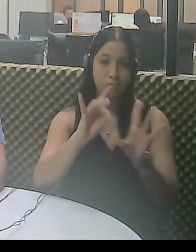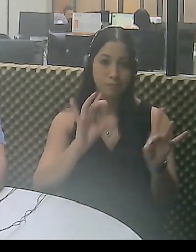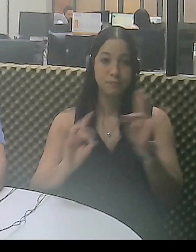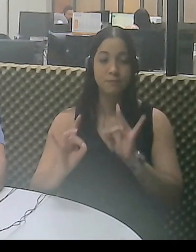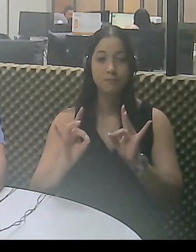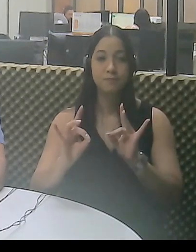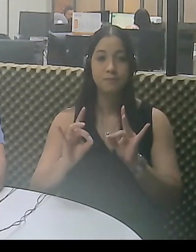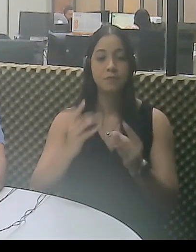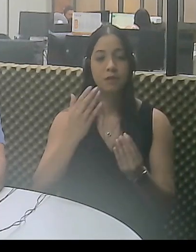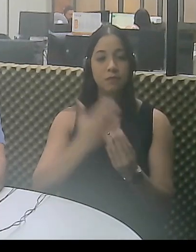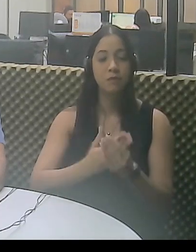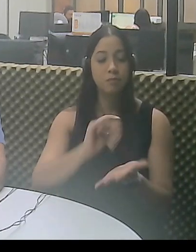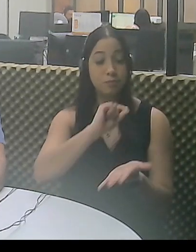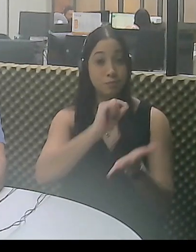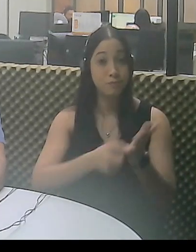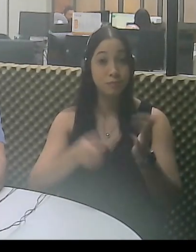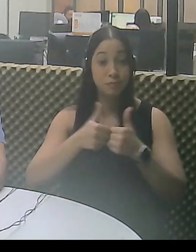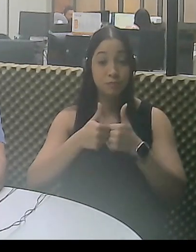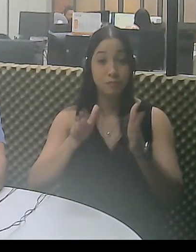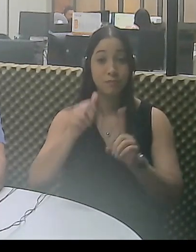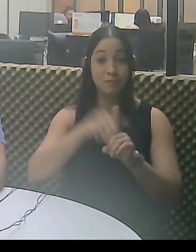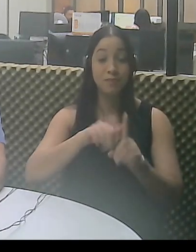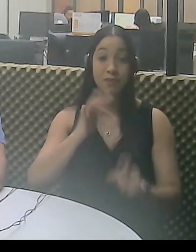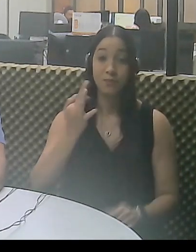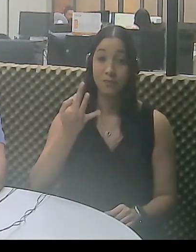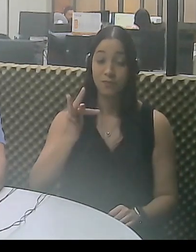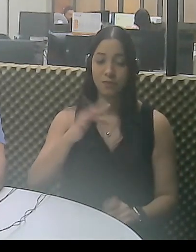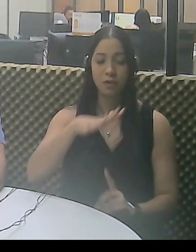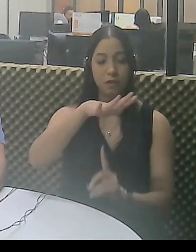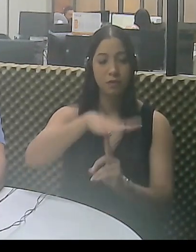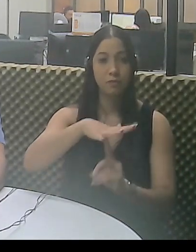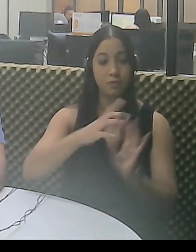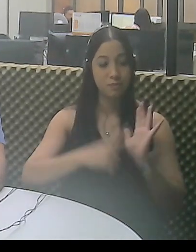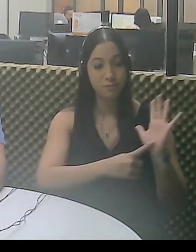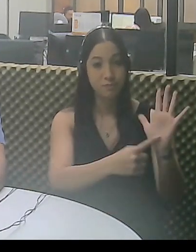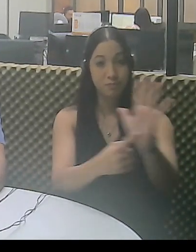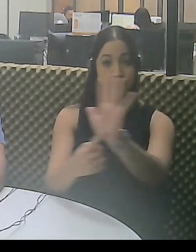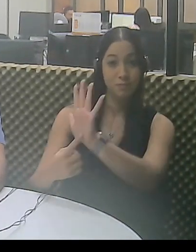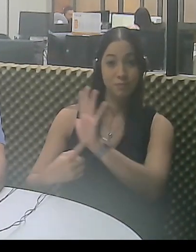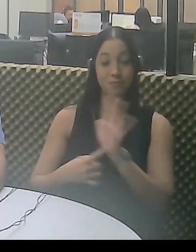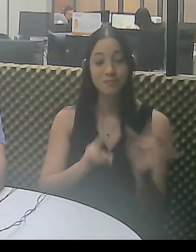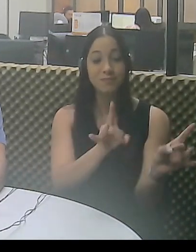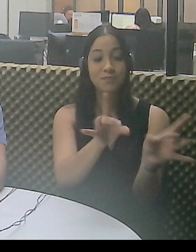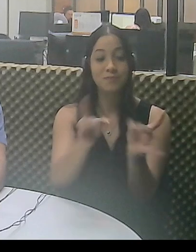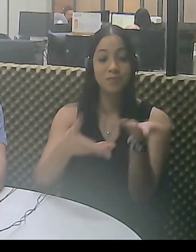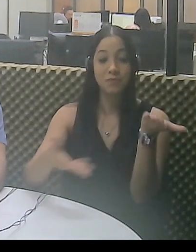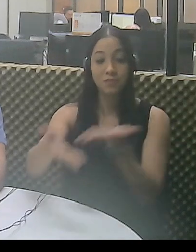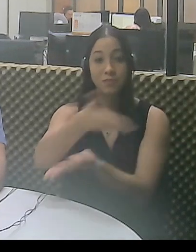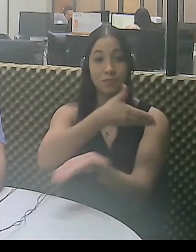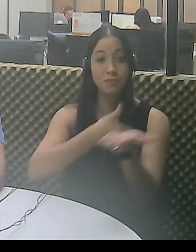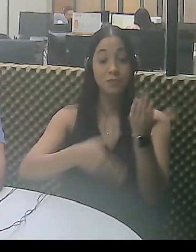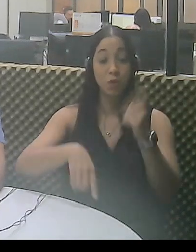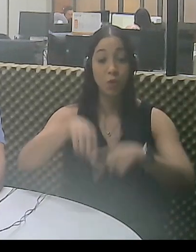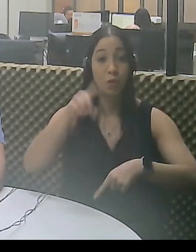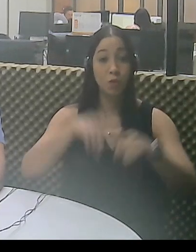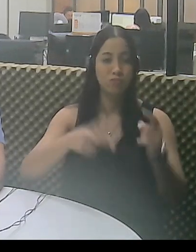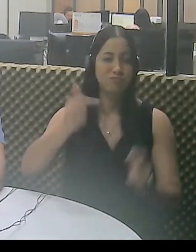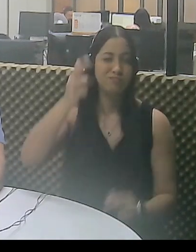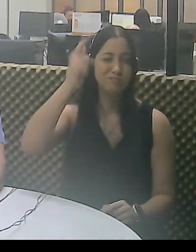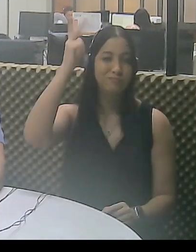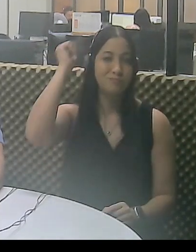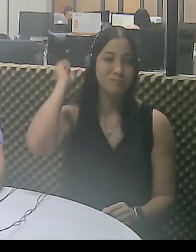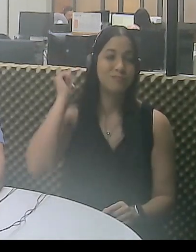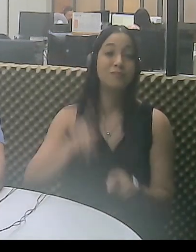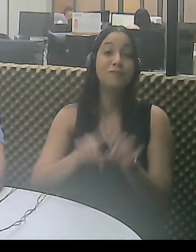Via processo de inscrição aberto em fevereiro, a feira terá exposição, venda, troca de objetos antigos